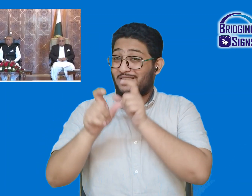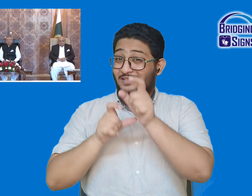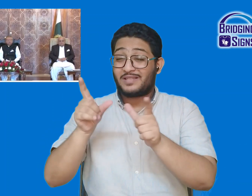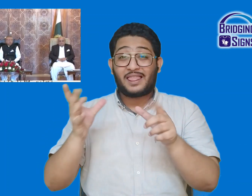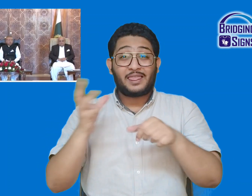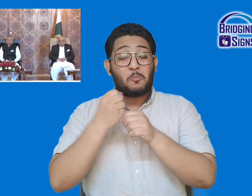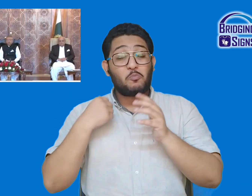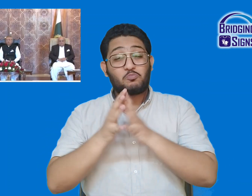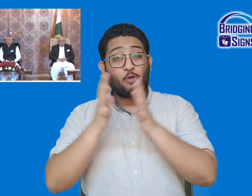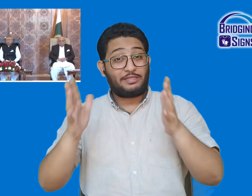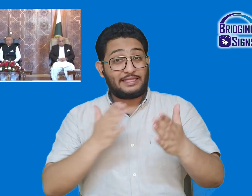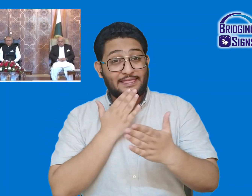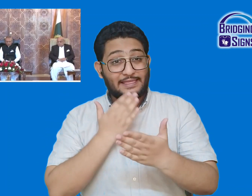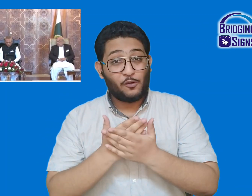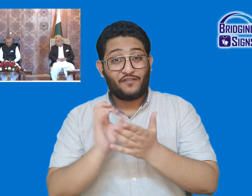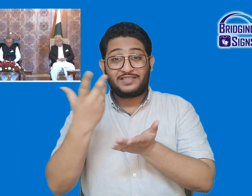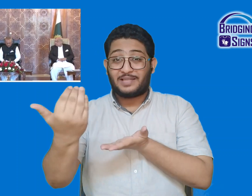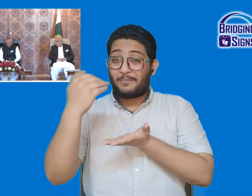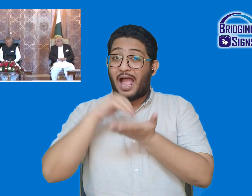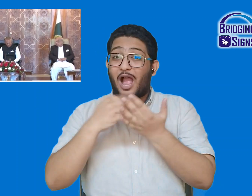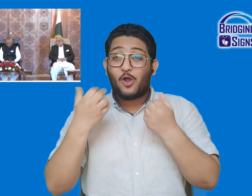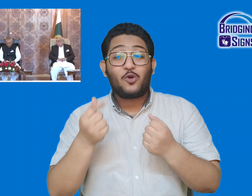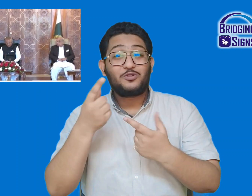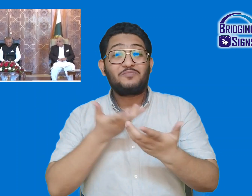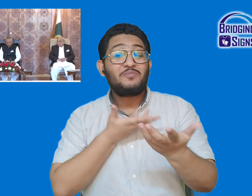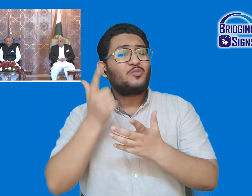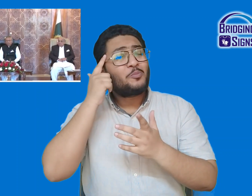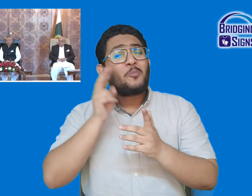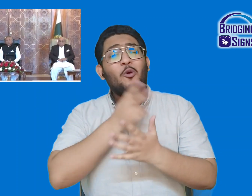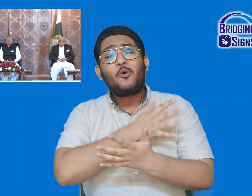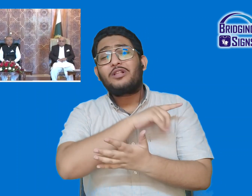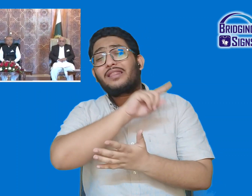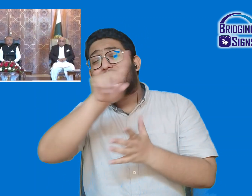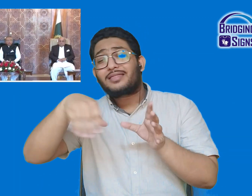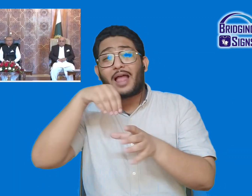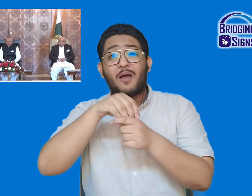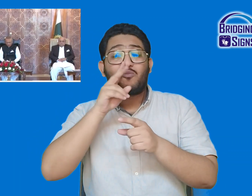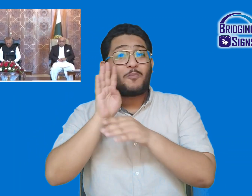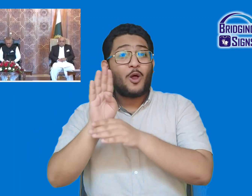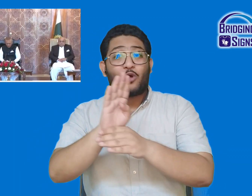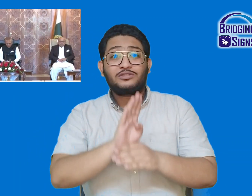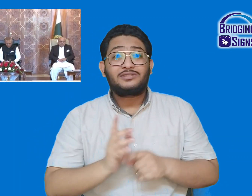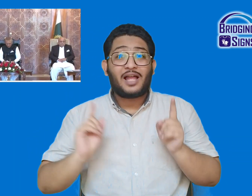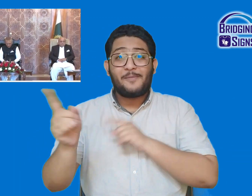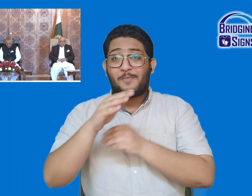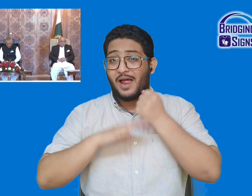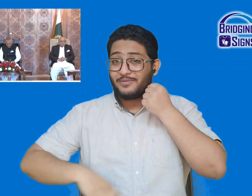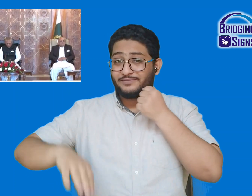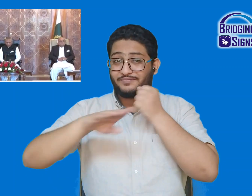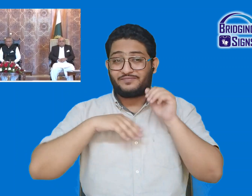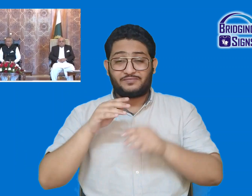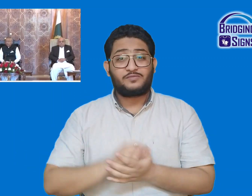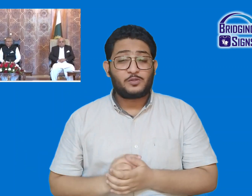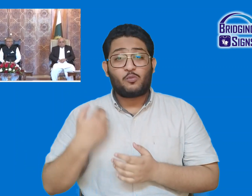کا سب کا مشکور ہوں جن سے مشورہ کیا گیا اور تقریباً ہر چیز پر مکمل اتفاق پایا گیا۔